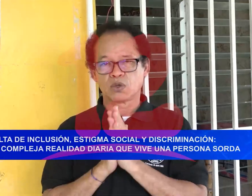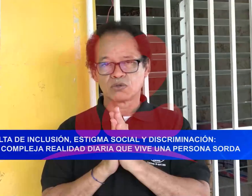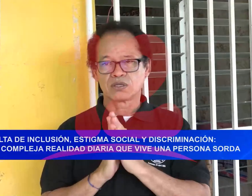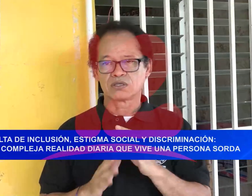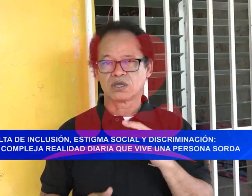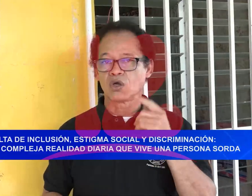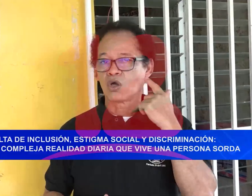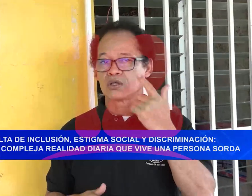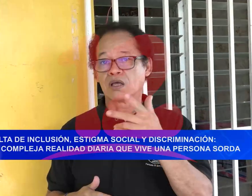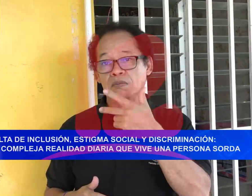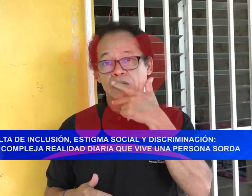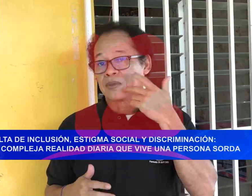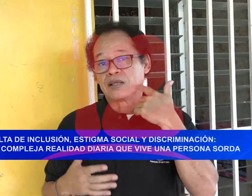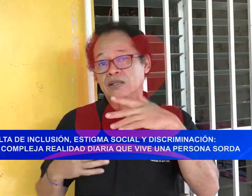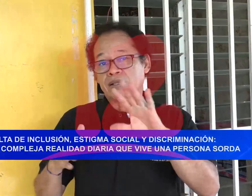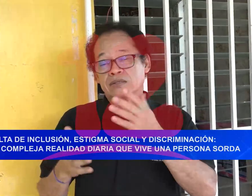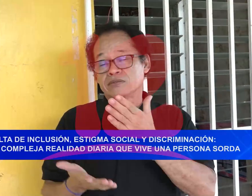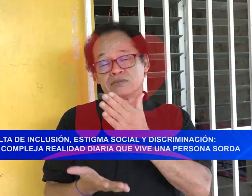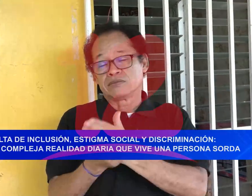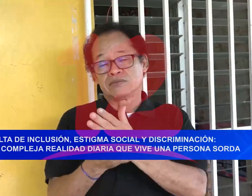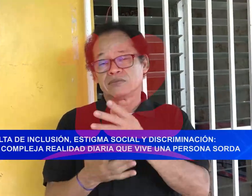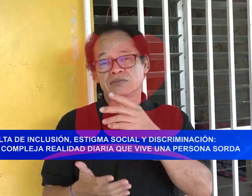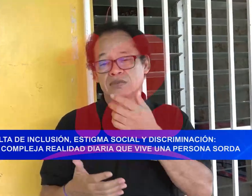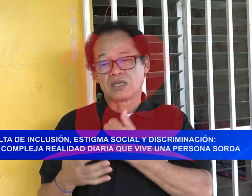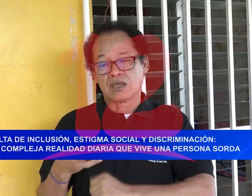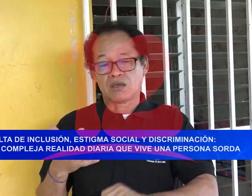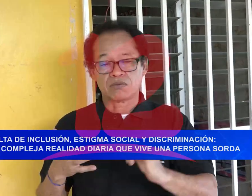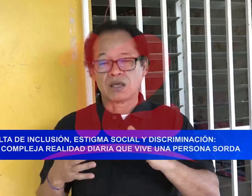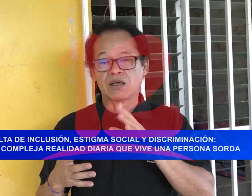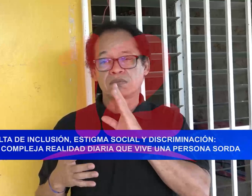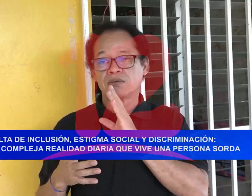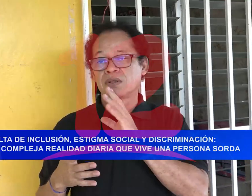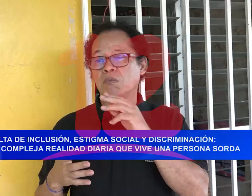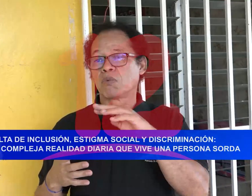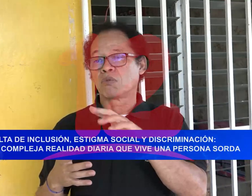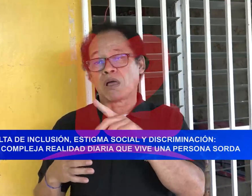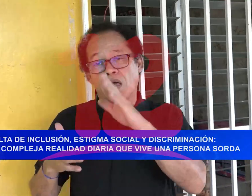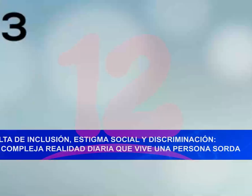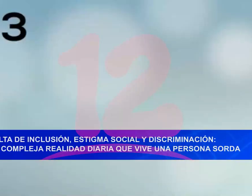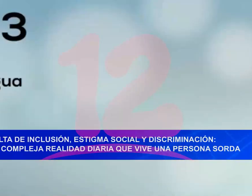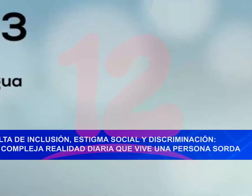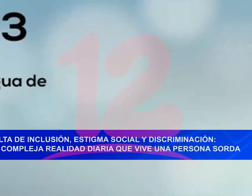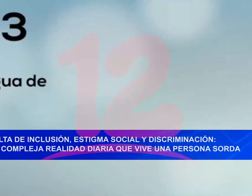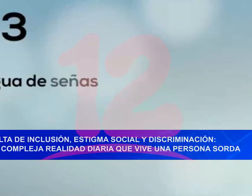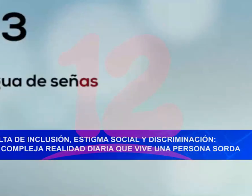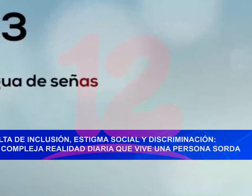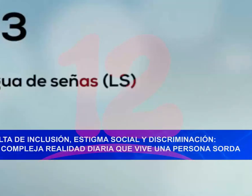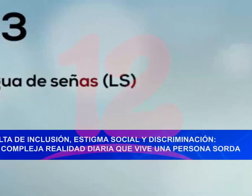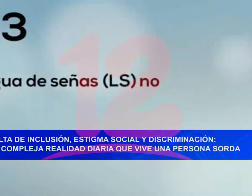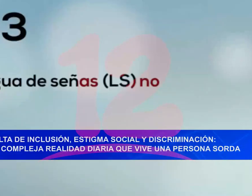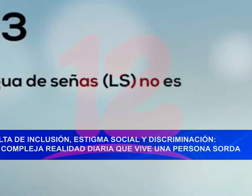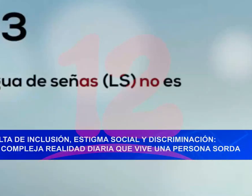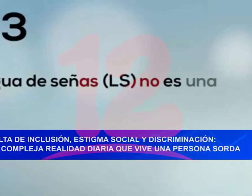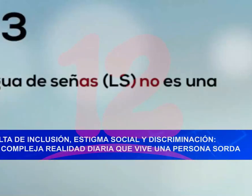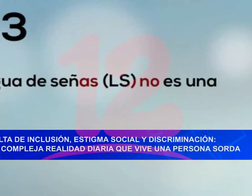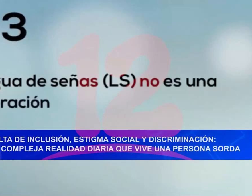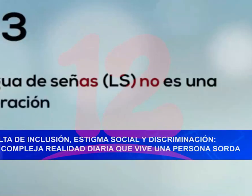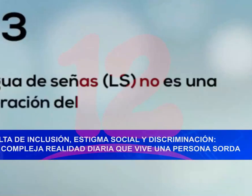a la sociedad de que nosotros no somos mudos, somos personas sordas. Igual, personas sordas pueden salir en